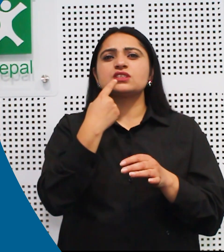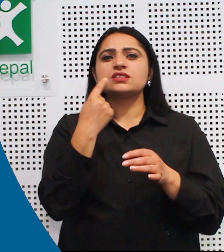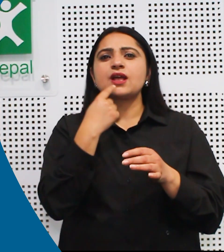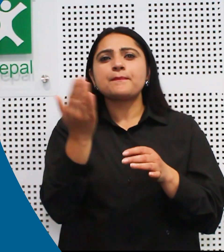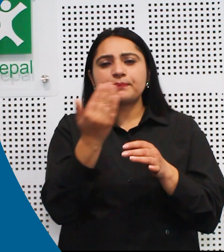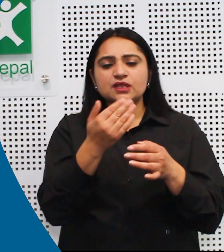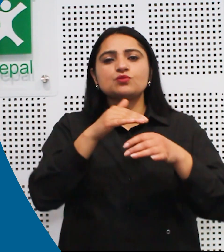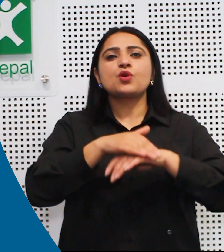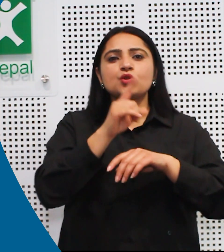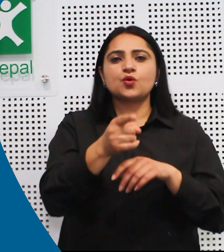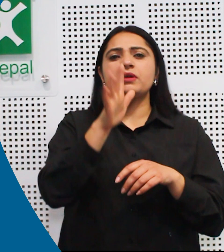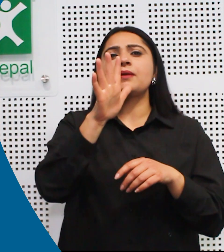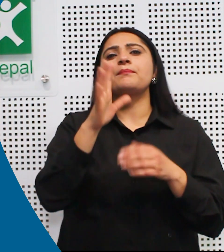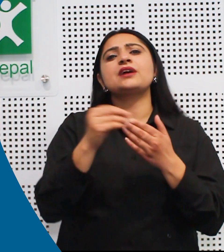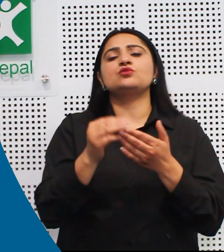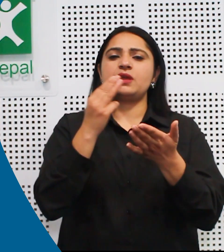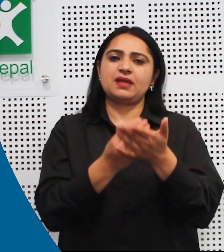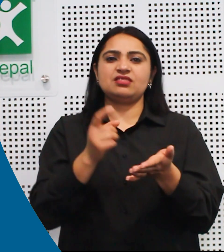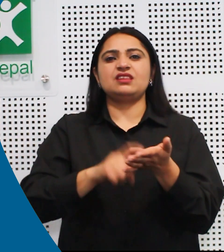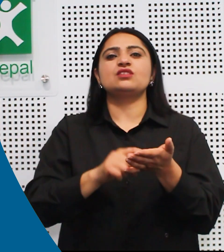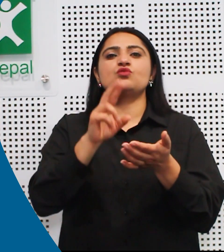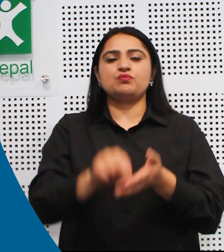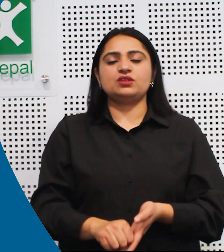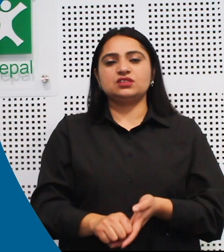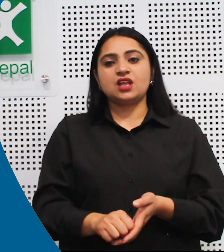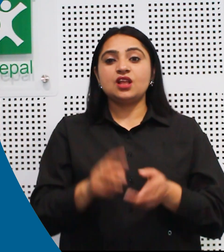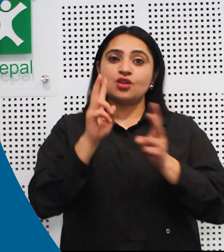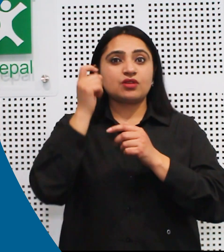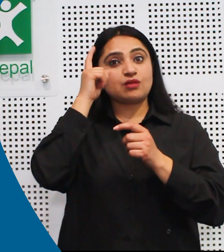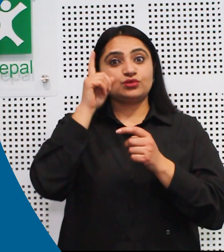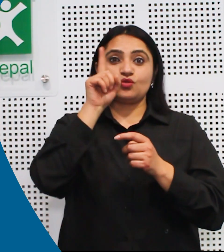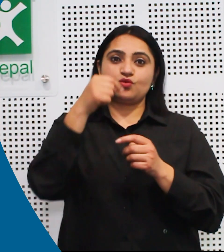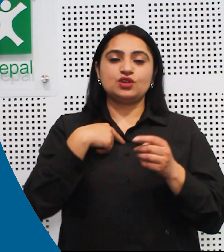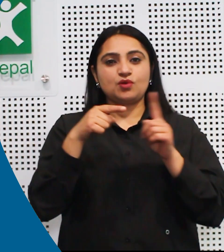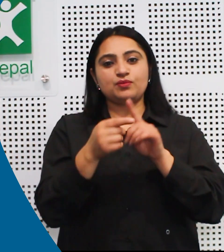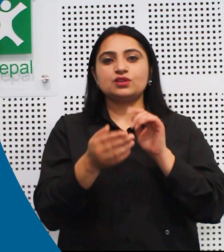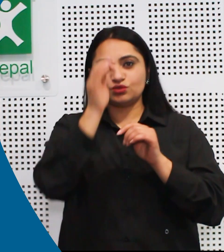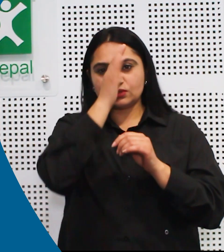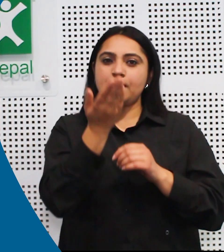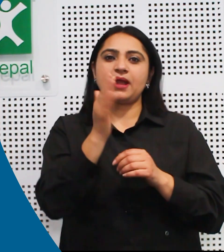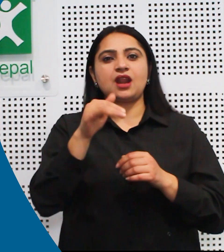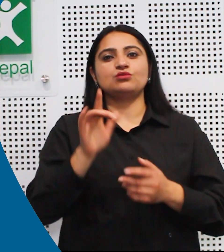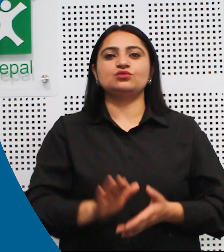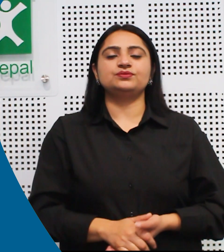प्रति पन्ना 5 रुपियाँ तिर्नुपर्छ। ल, कुरो बुझ्यो। अब भोलि नै म पनि सूचना माग्न आउँछु। हस्।